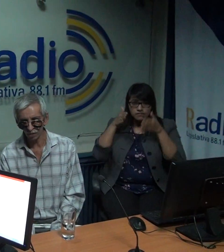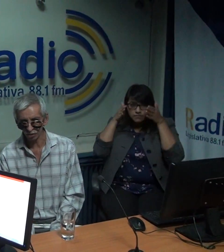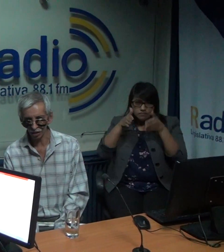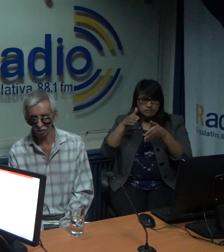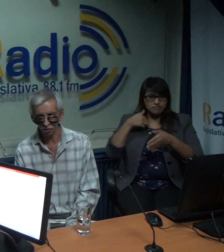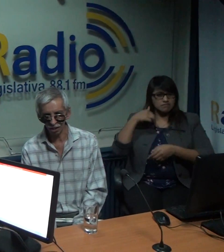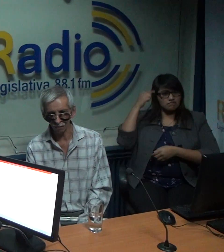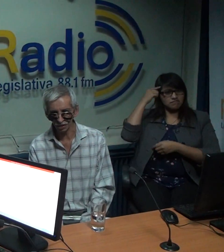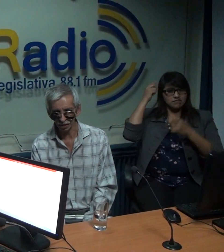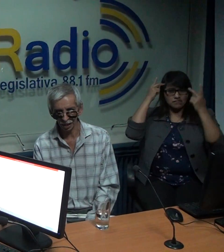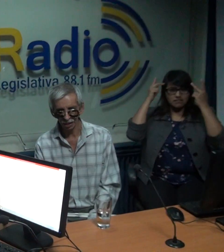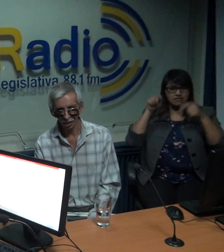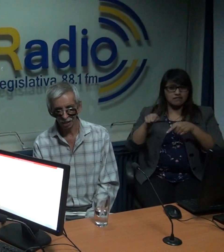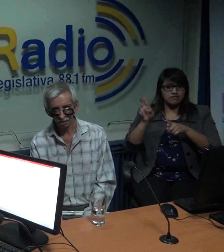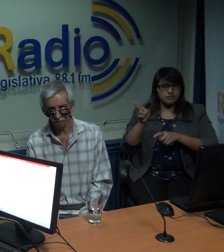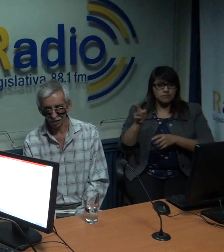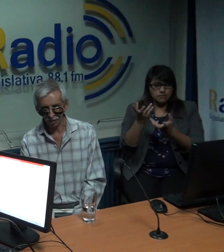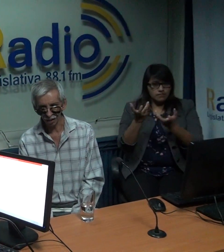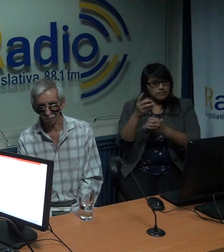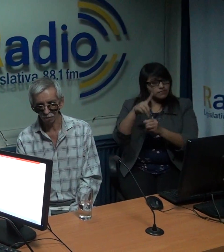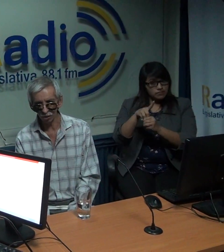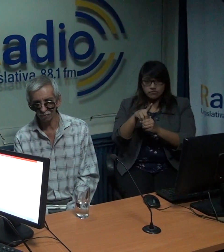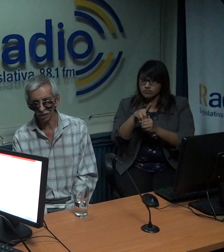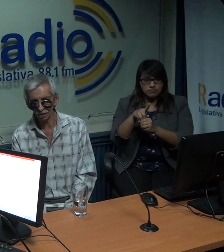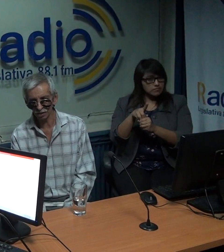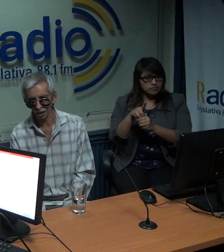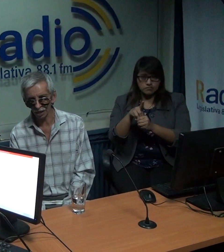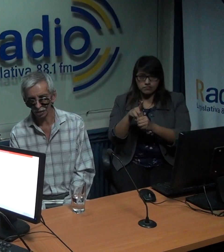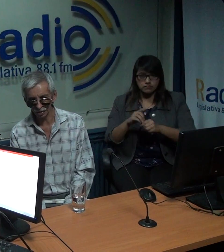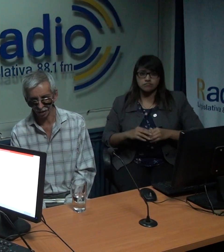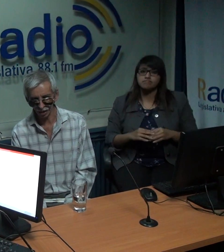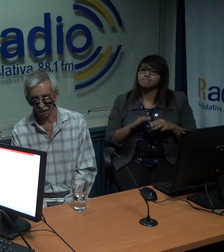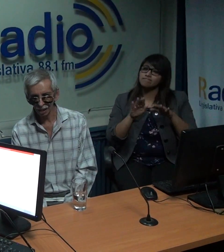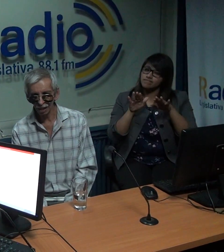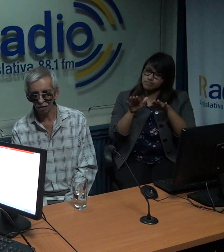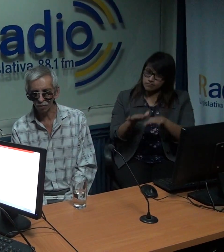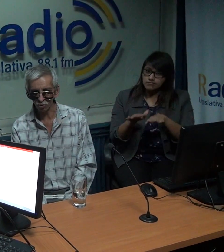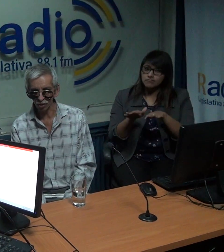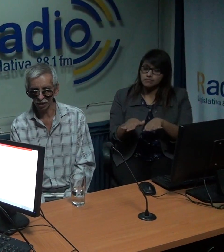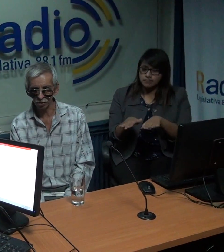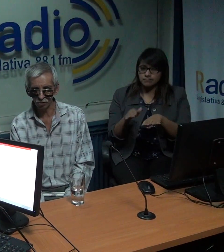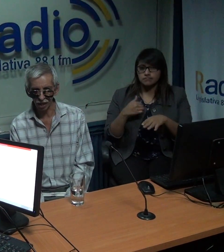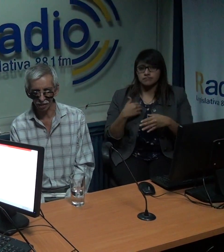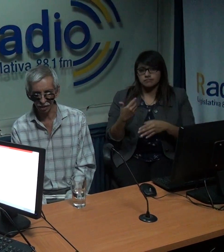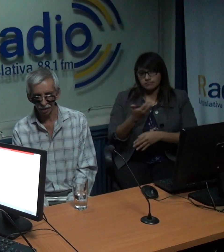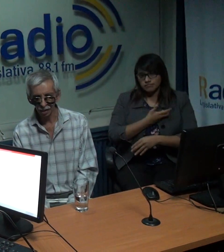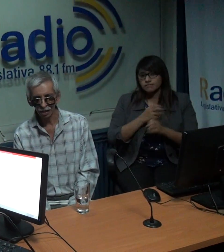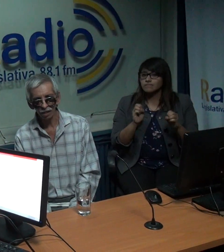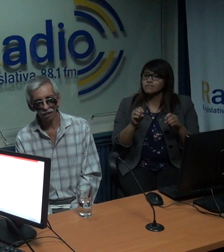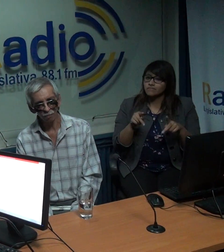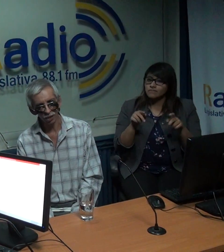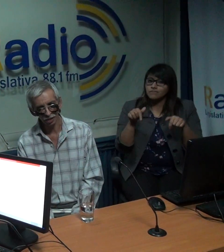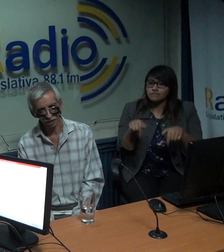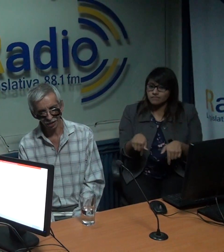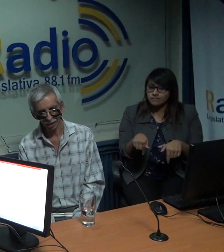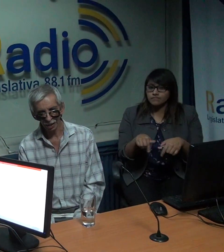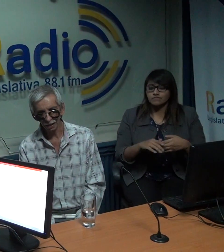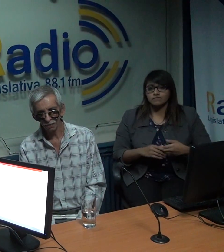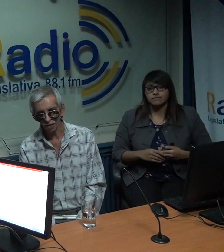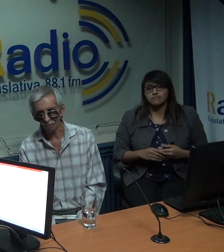estigmatizadas como personas con discapacidad. Claro. ¿Verdad? De ahí por lo demás agradecer la oportunidad que nos dan y